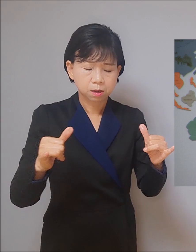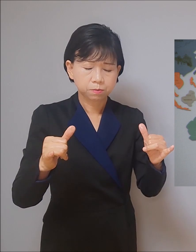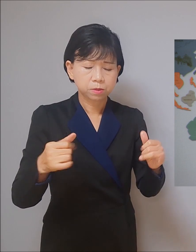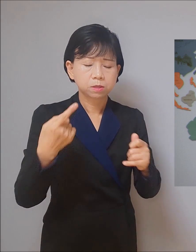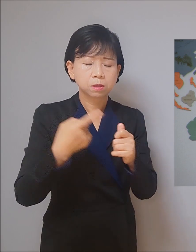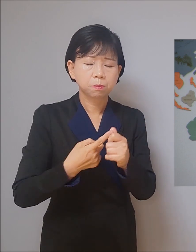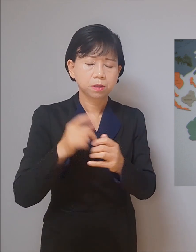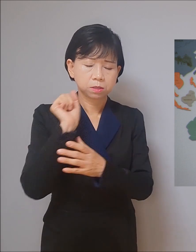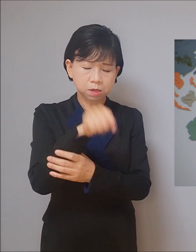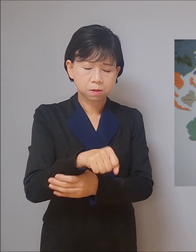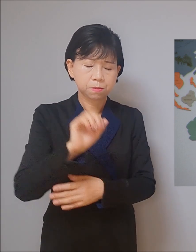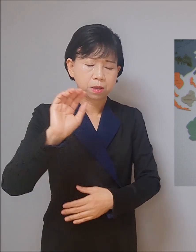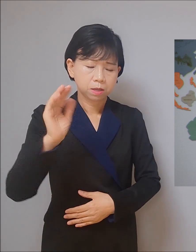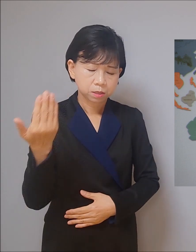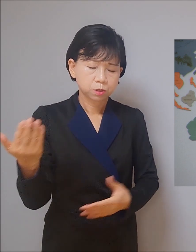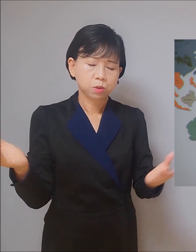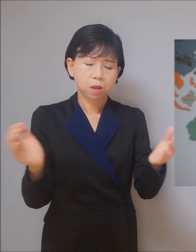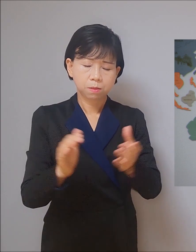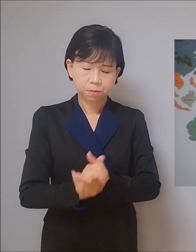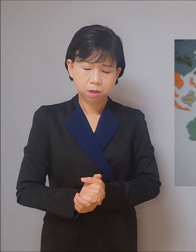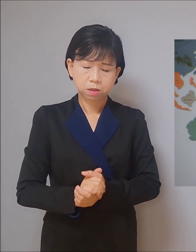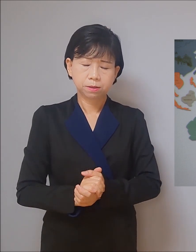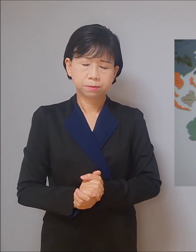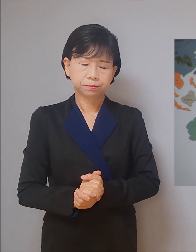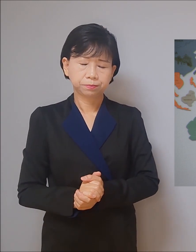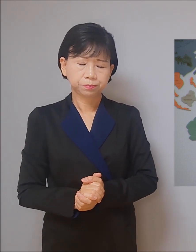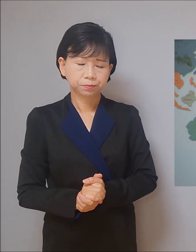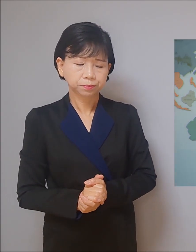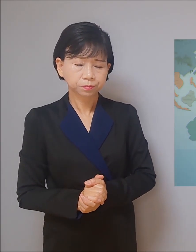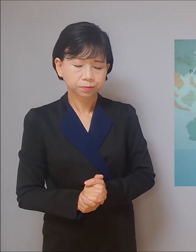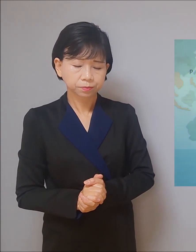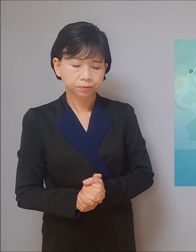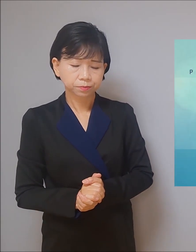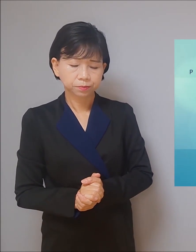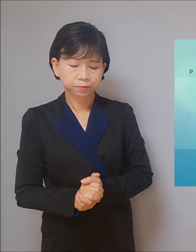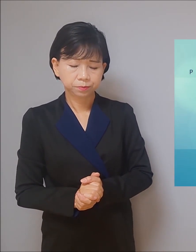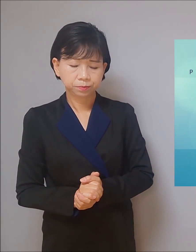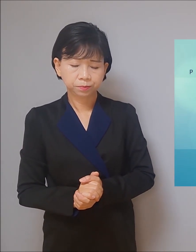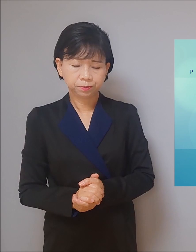첫 열매가 되셨도다. 아멘.